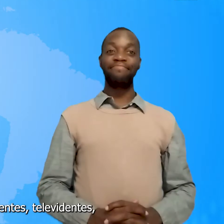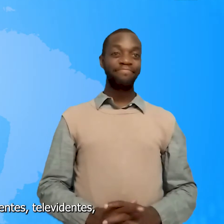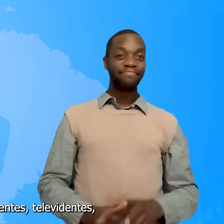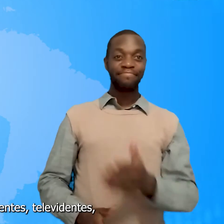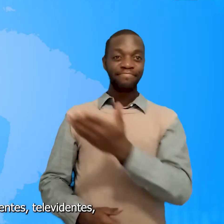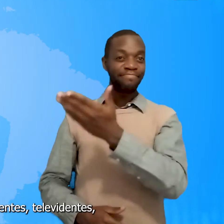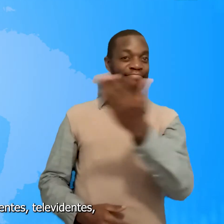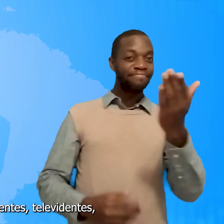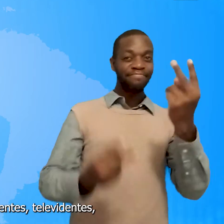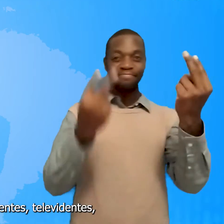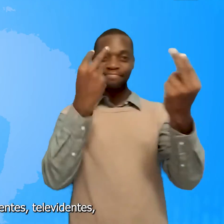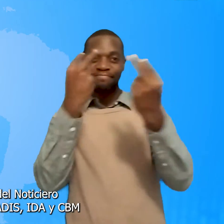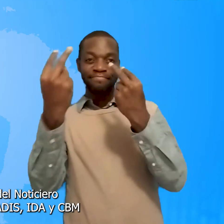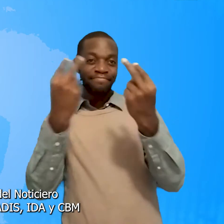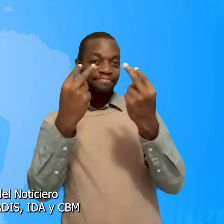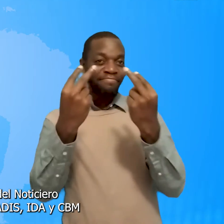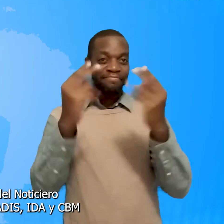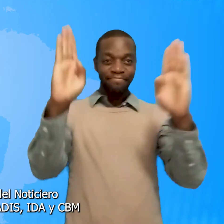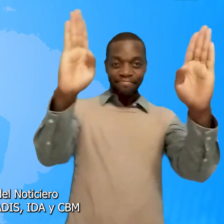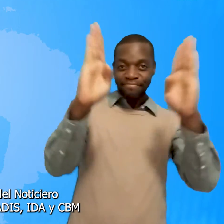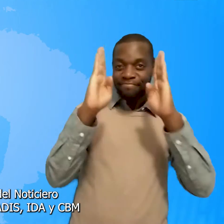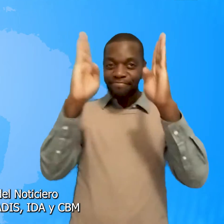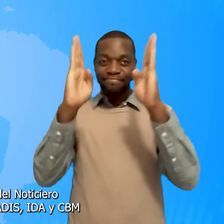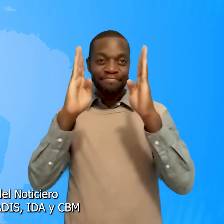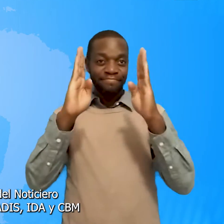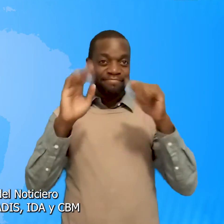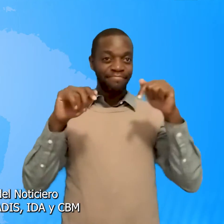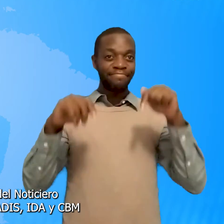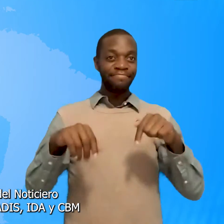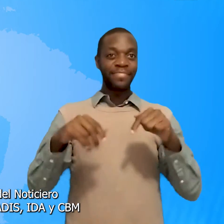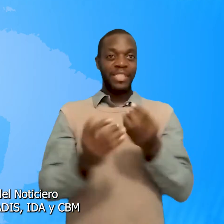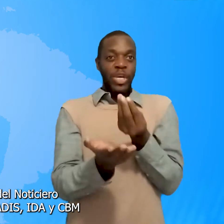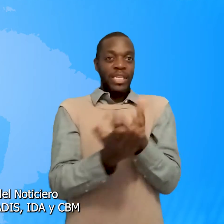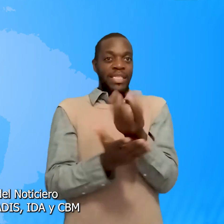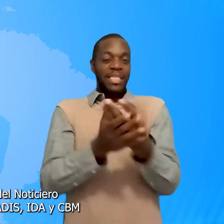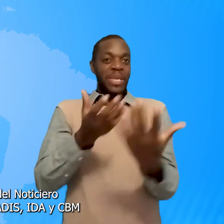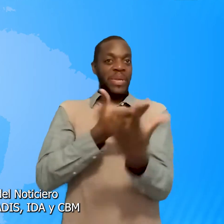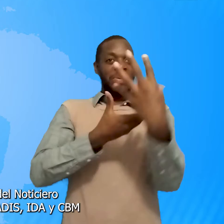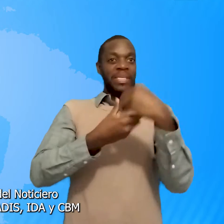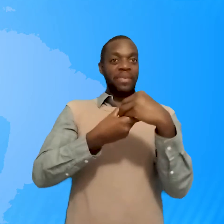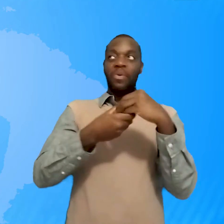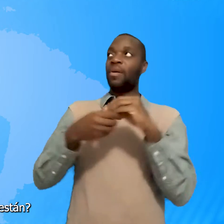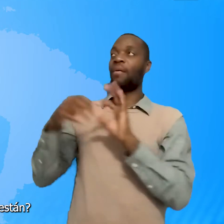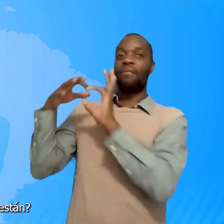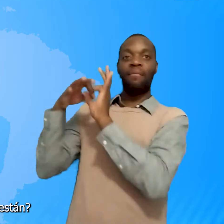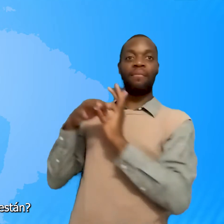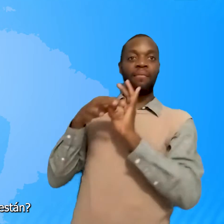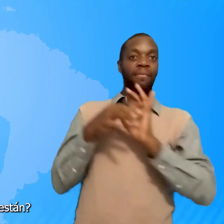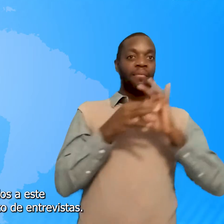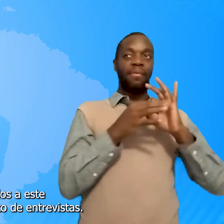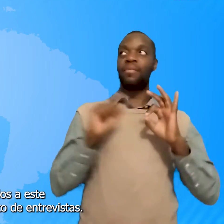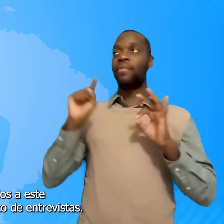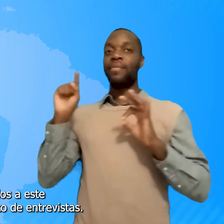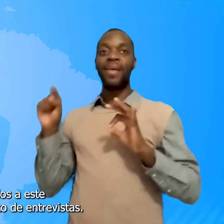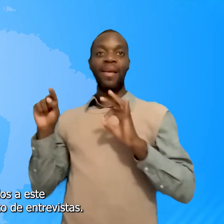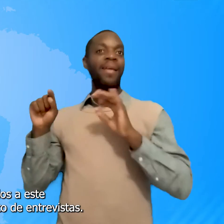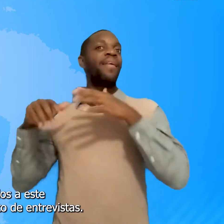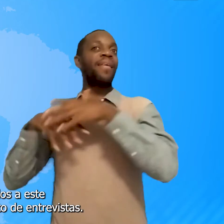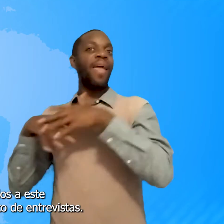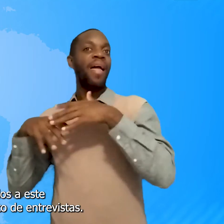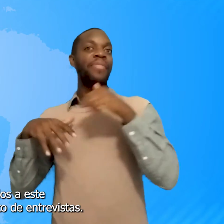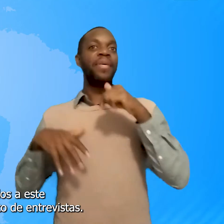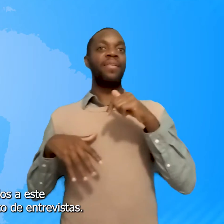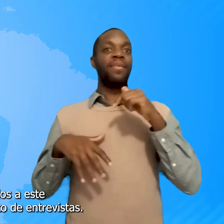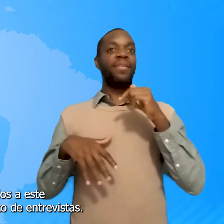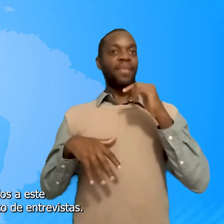¿Qué tal, amigos oyentes, televidentes, seguidores del noticiero inclusivo de Riadis, Ida y CBM? ¿Cómo están? Bienvenidos a